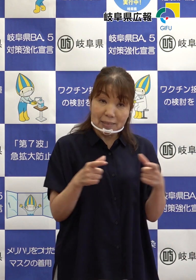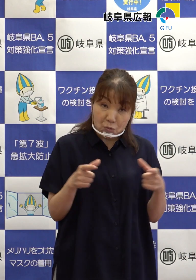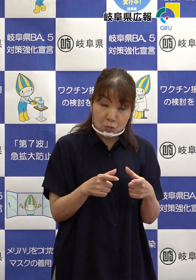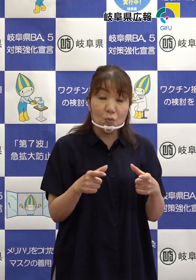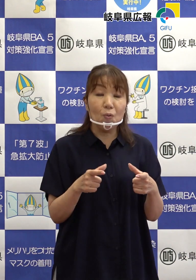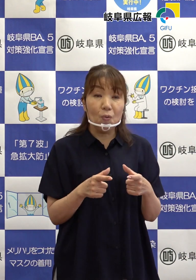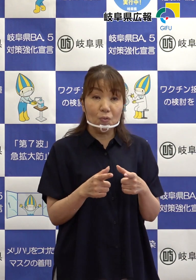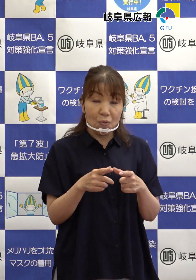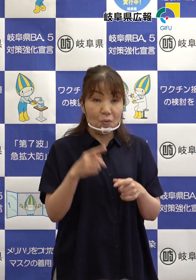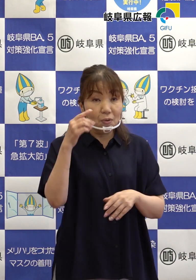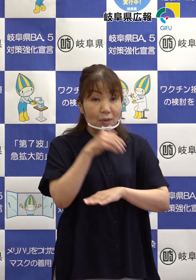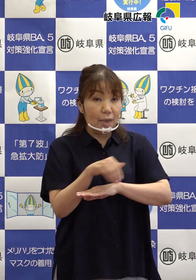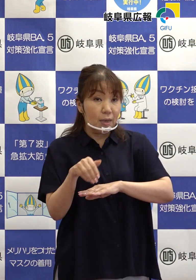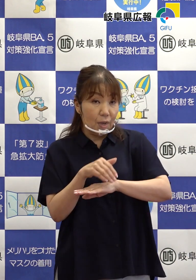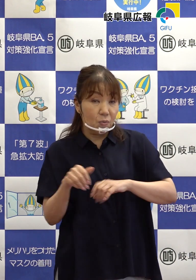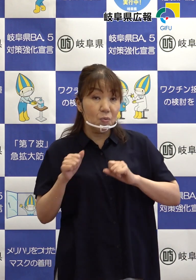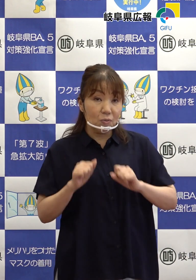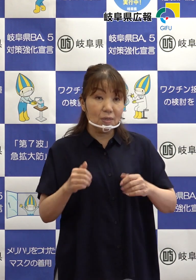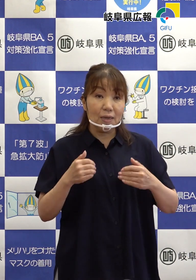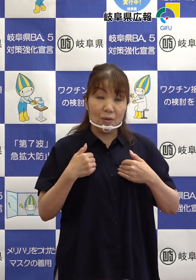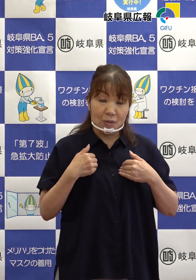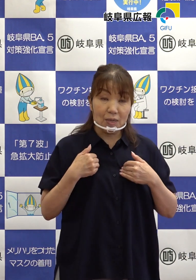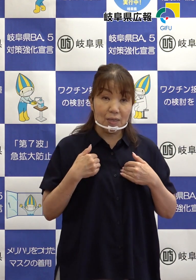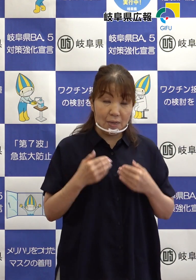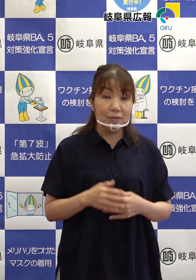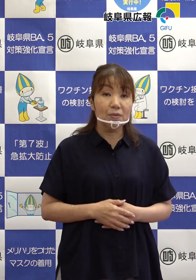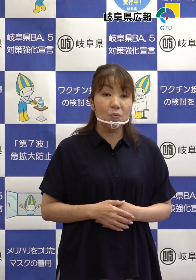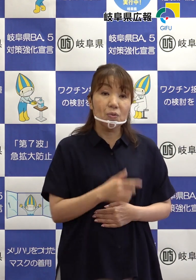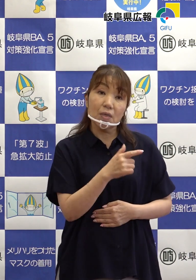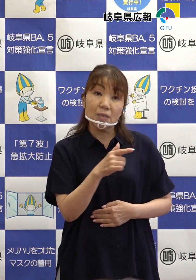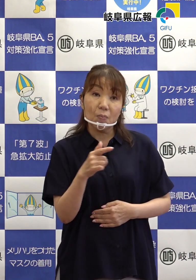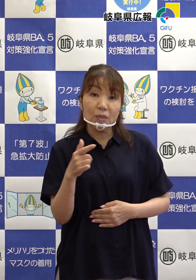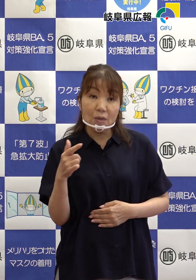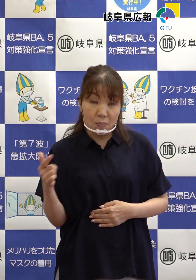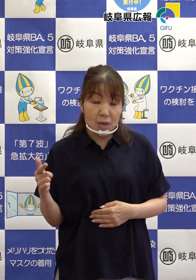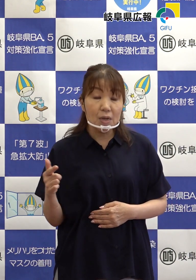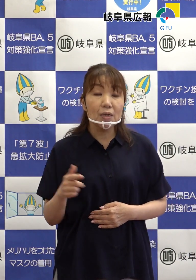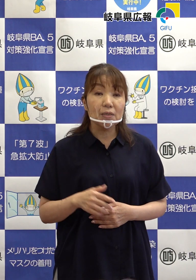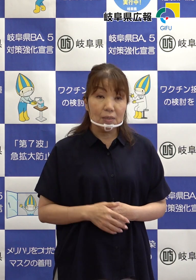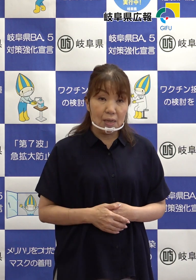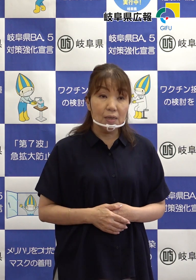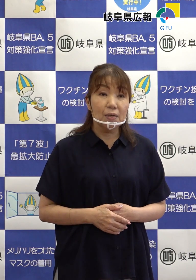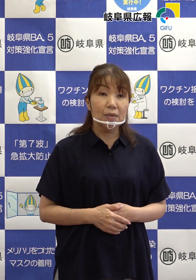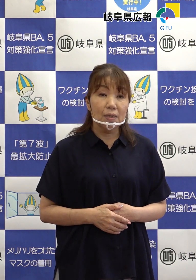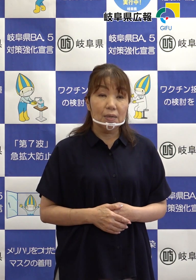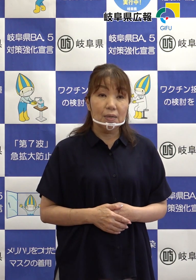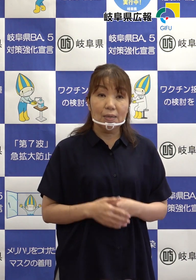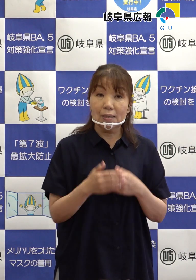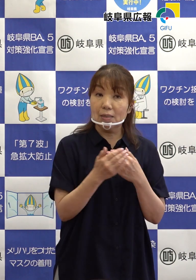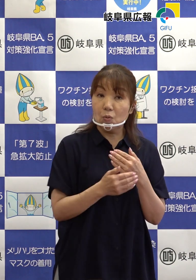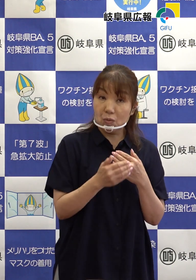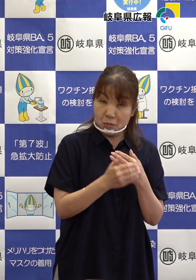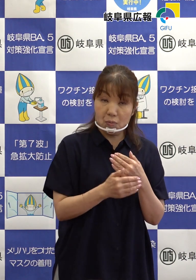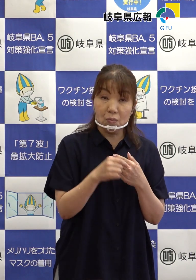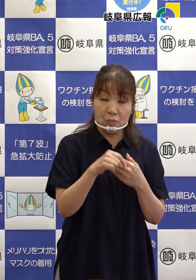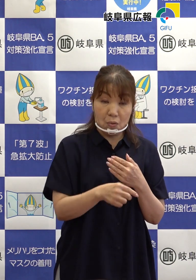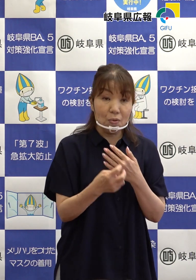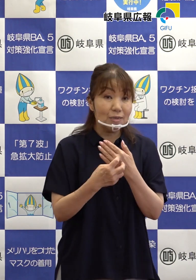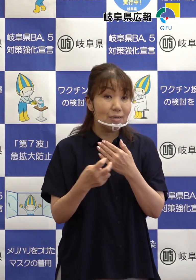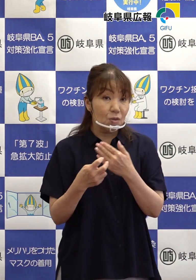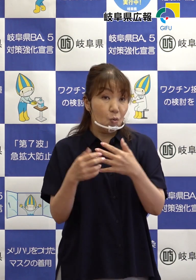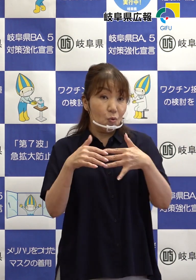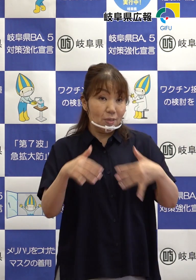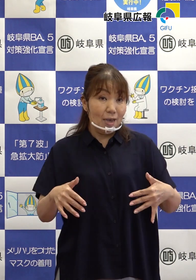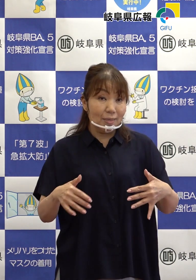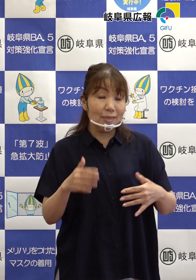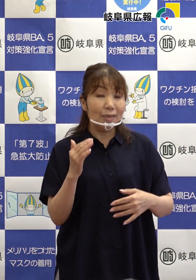あるということでございましてこうしてさまざまな側面での医療体制